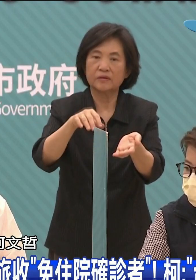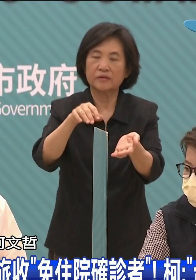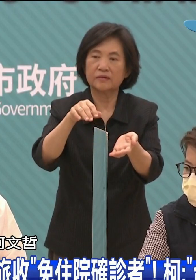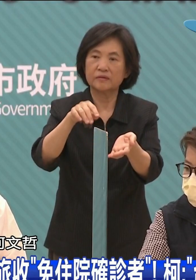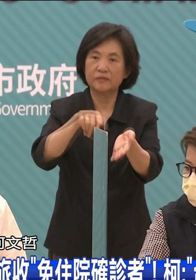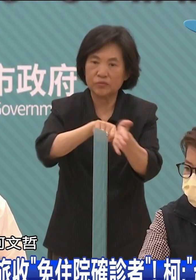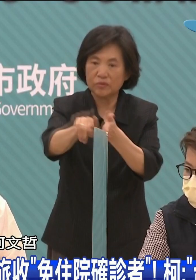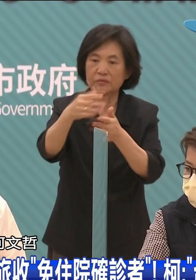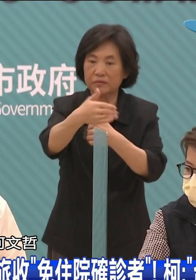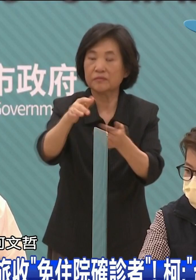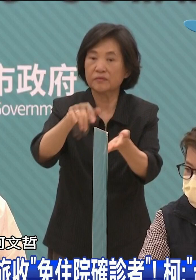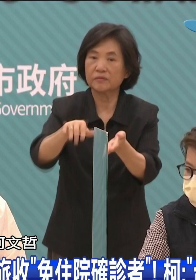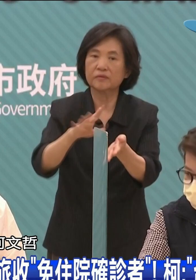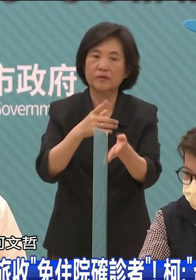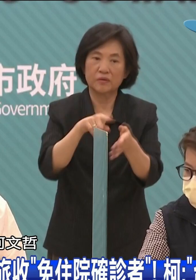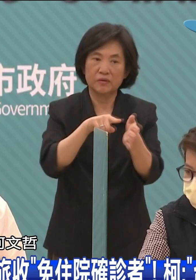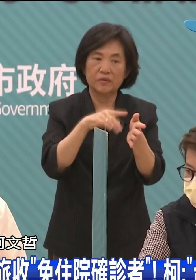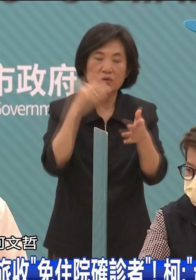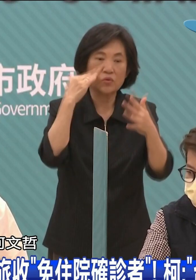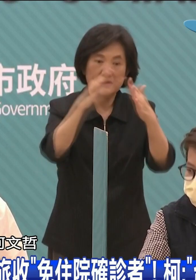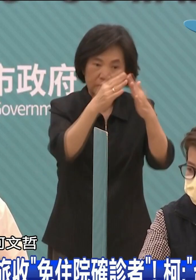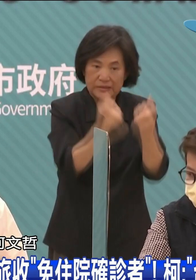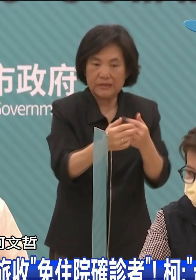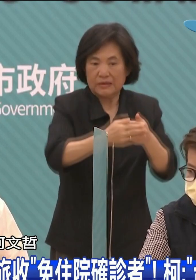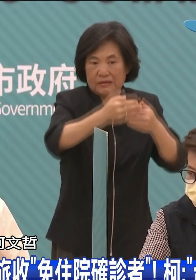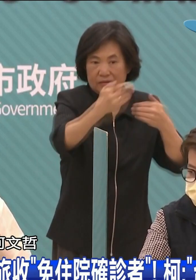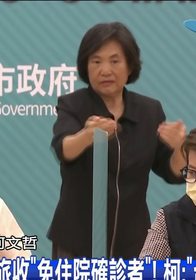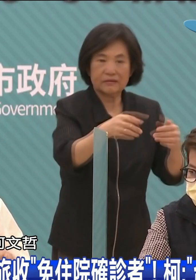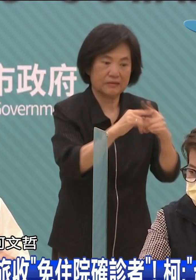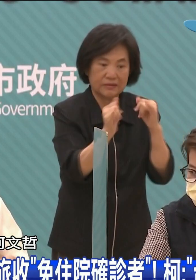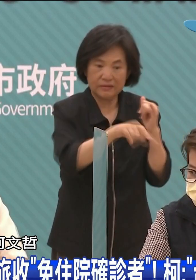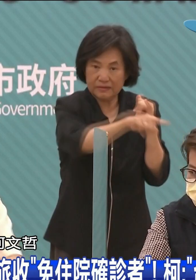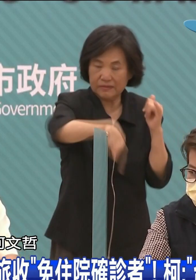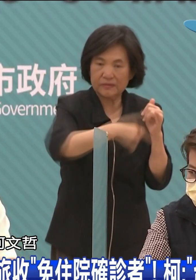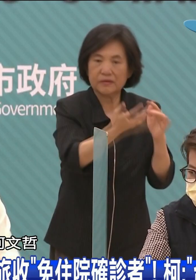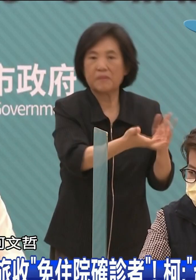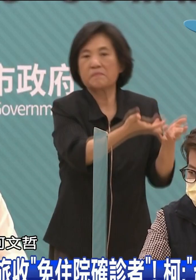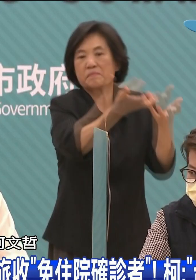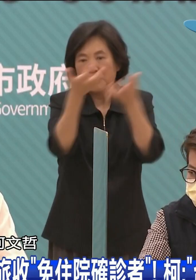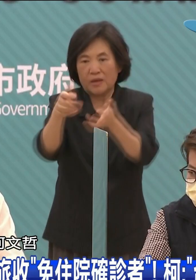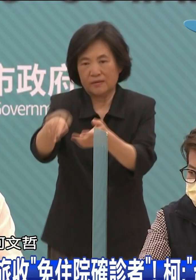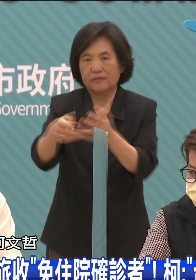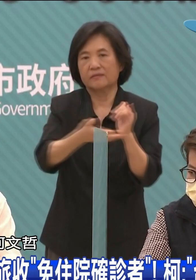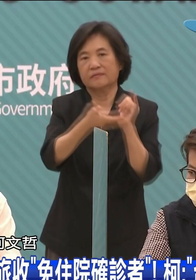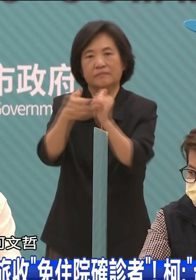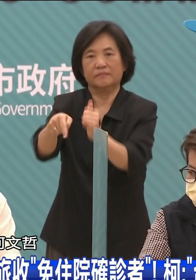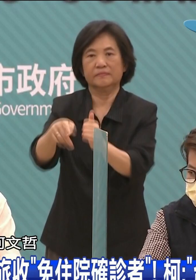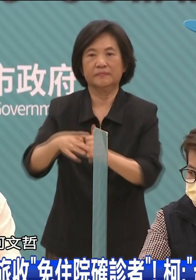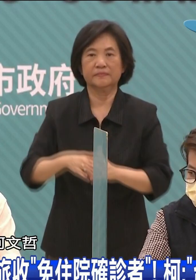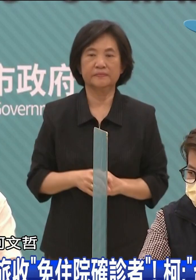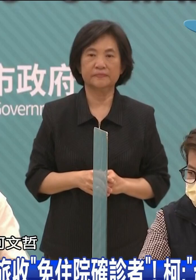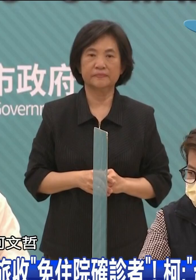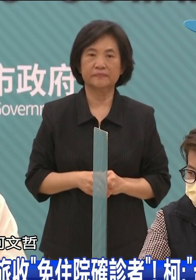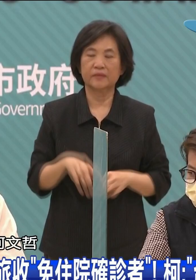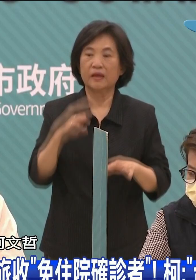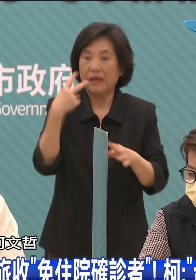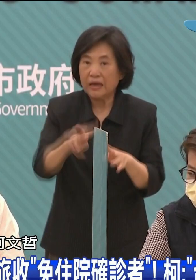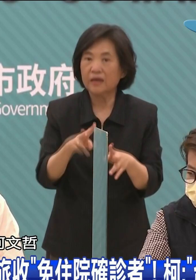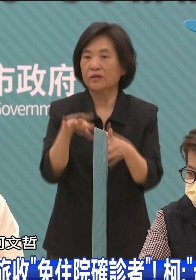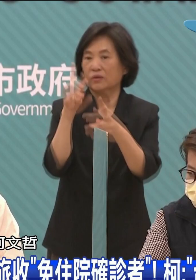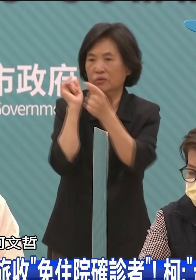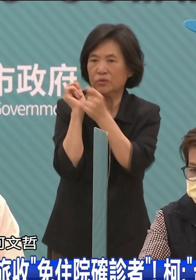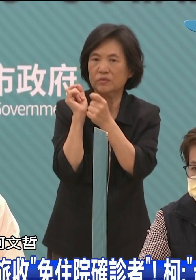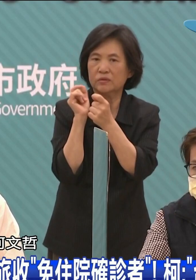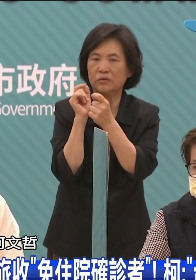专门收这种居家隔离的防疫旅馆。那当然还有个更，所以最近因应需要，你知